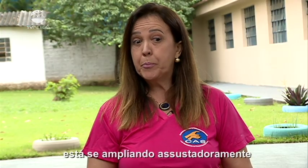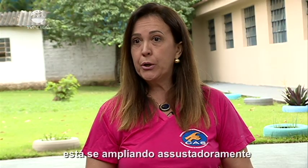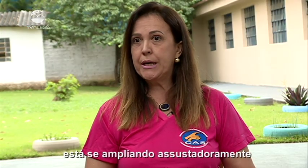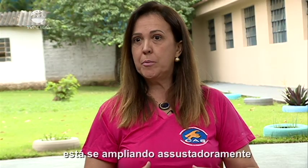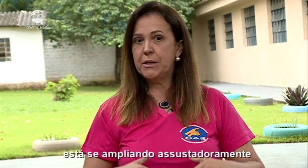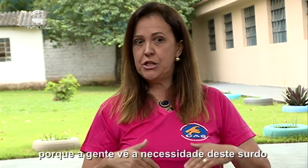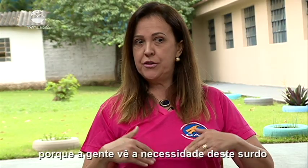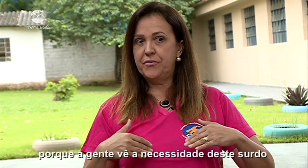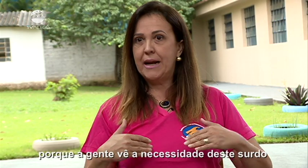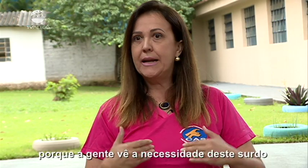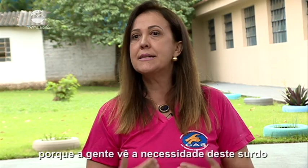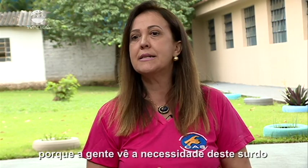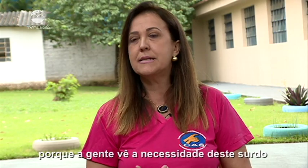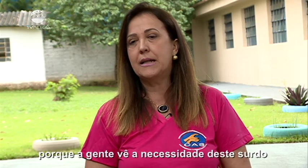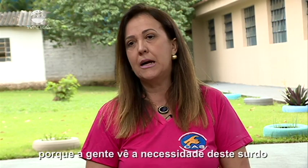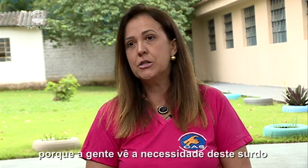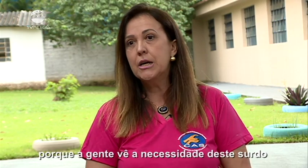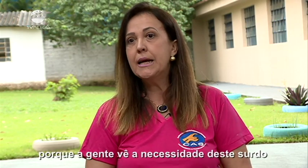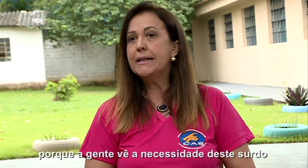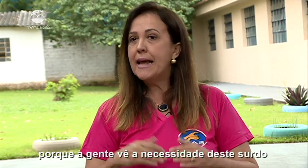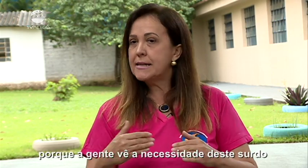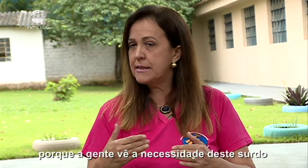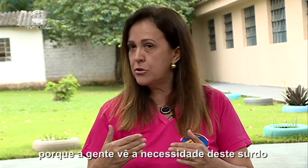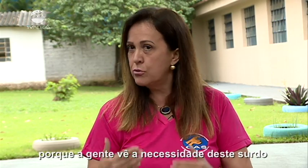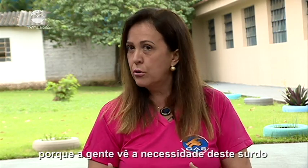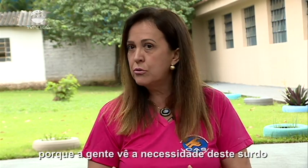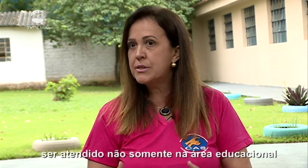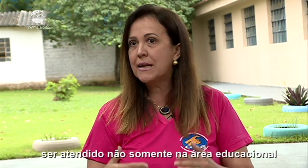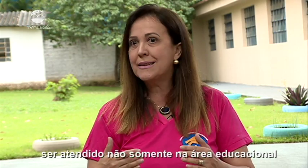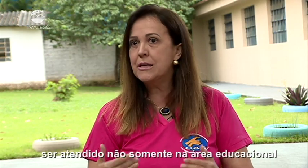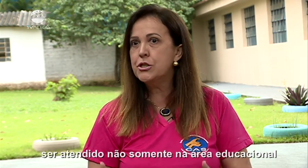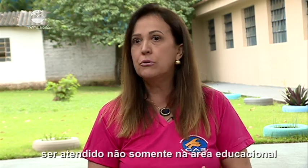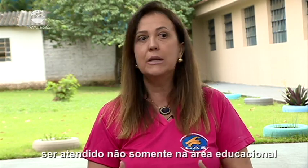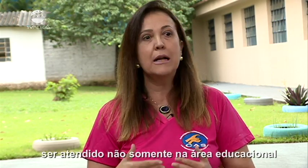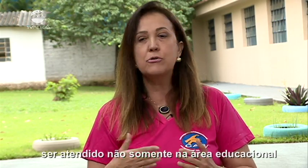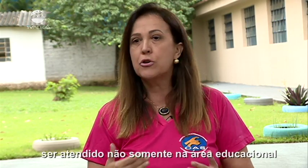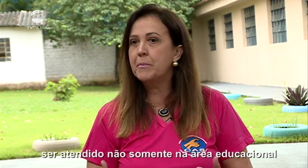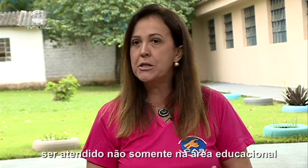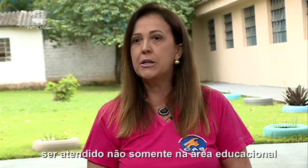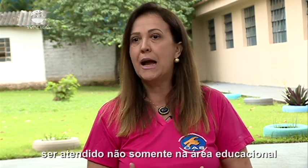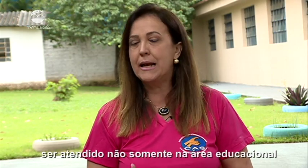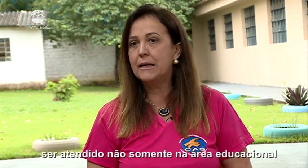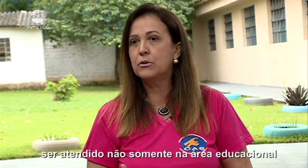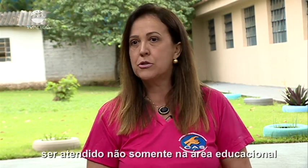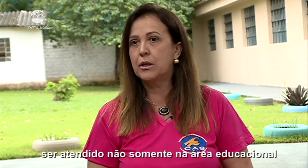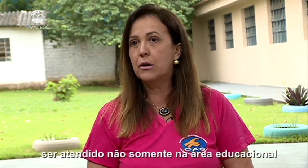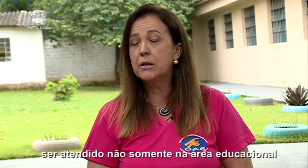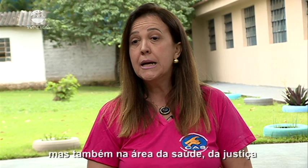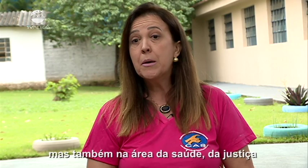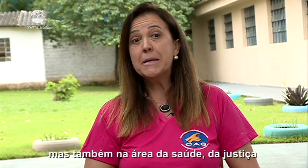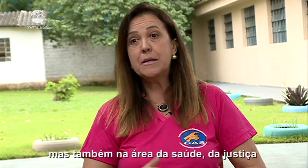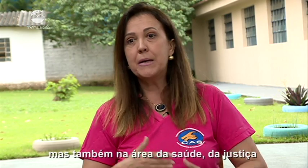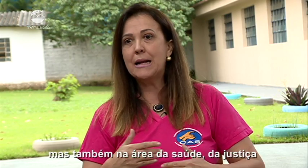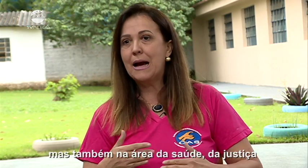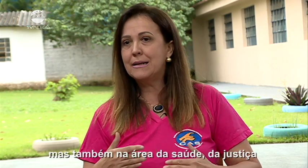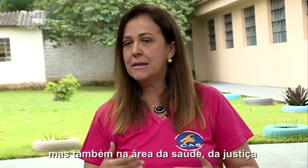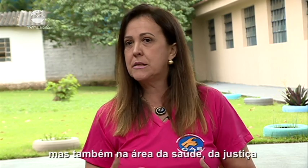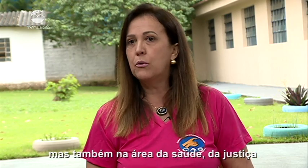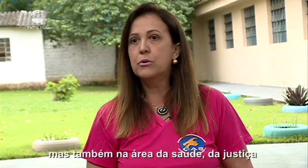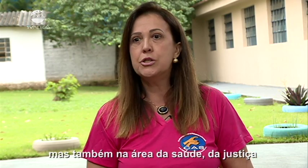quê? Porque a gente vê a necessidade desse surdo ser atendido não somente na área educacional, mas também na área da saúde,